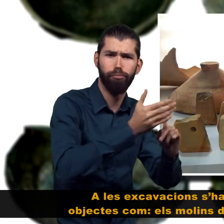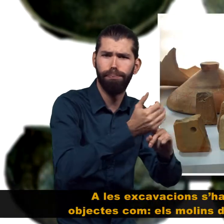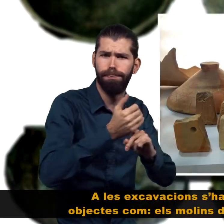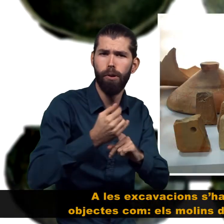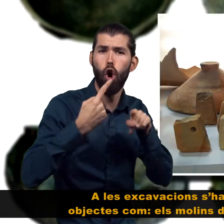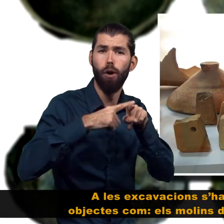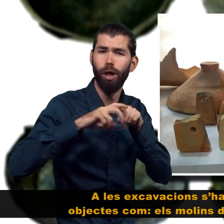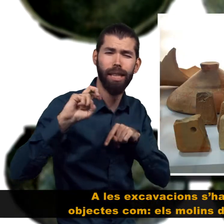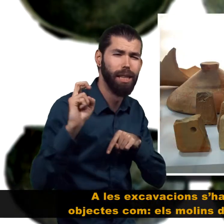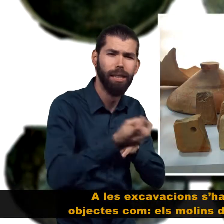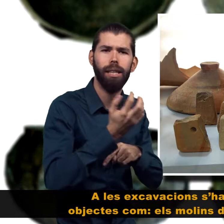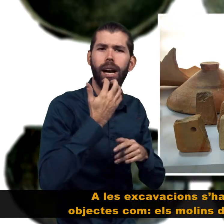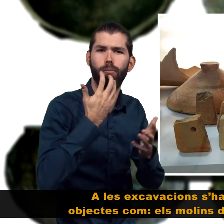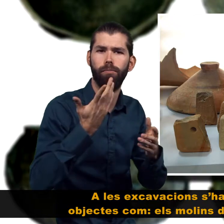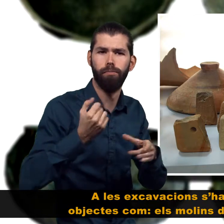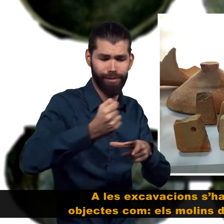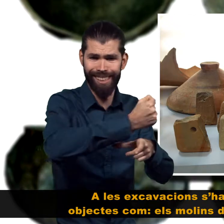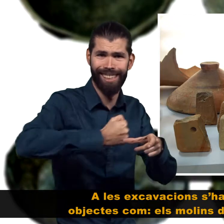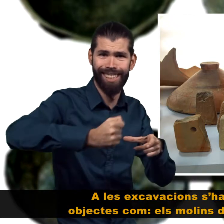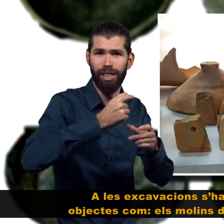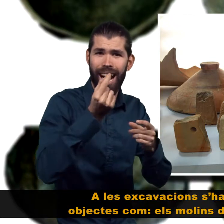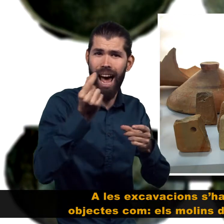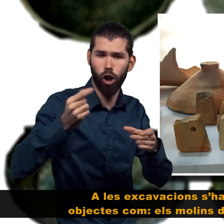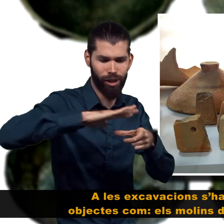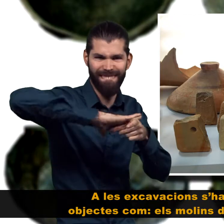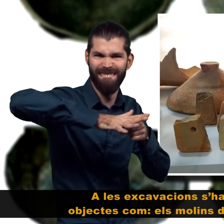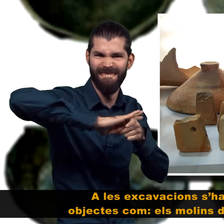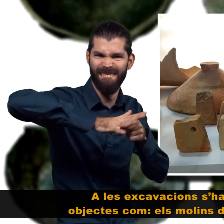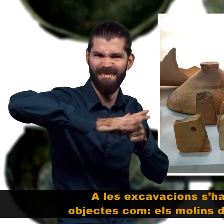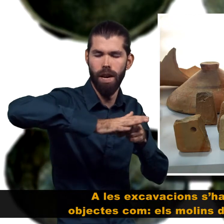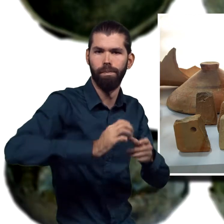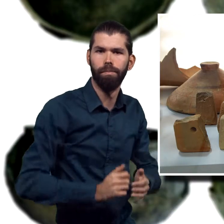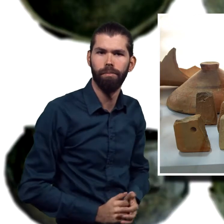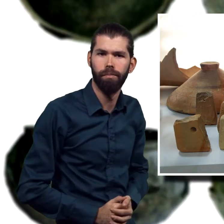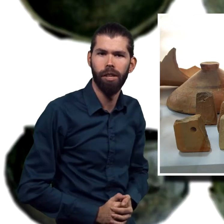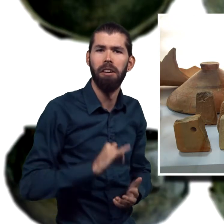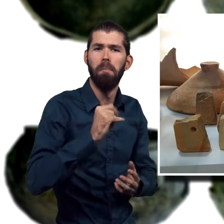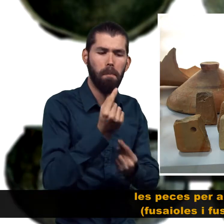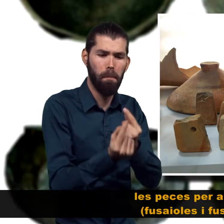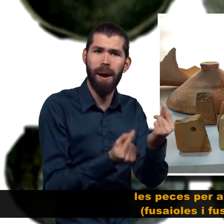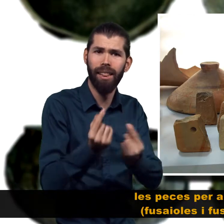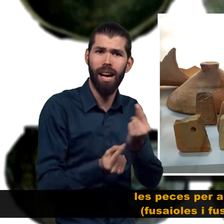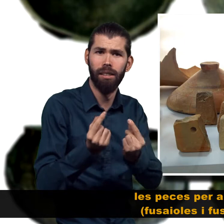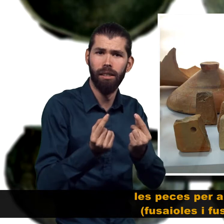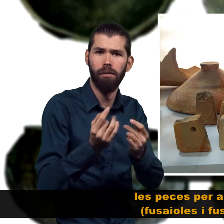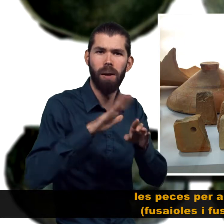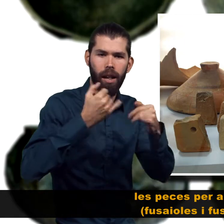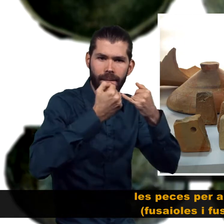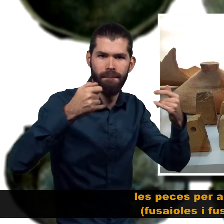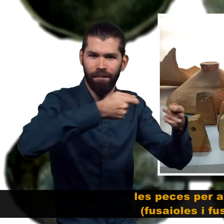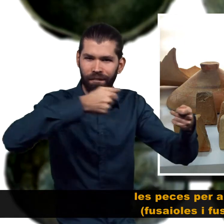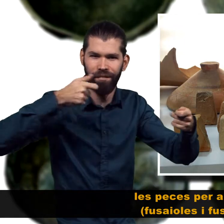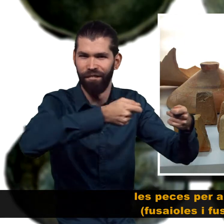A les excavacions s'han recuperat objectes com els molins a moldre el gra, les peces per